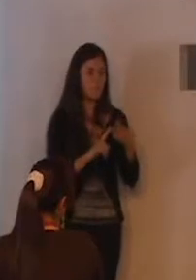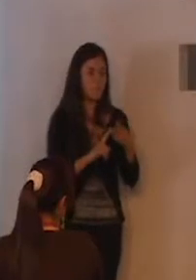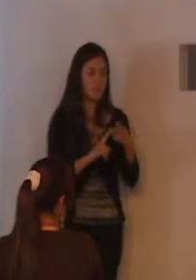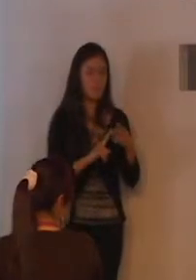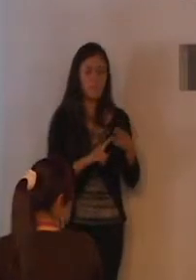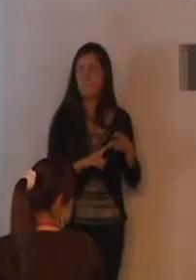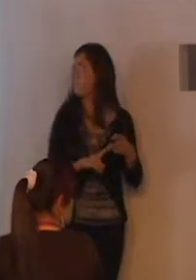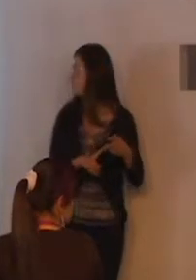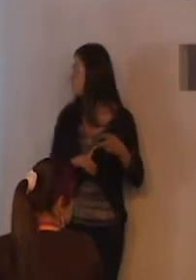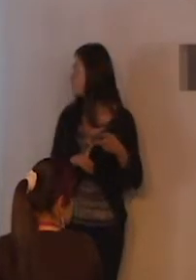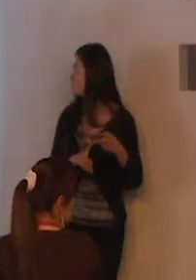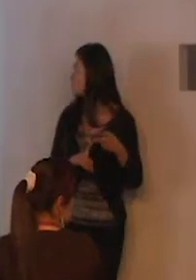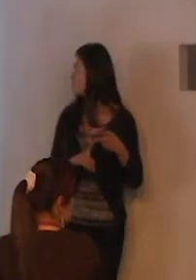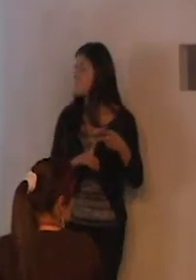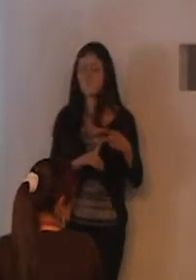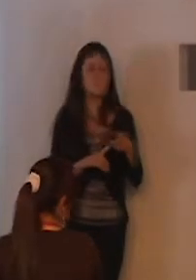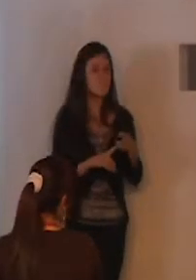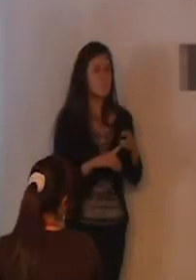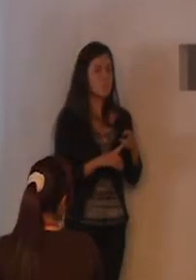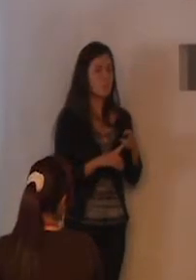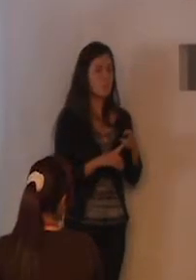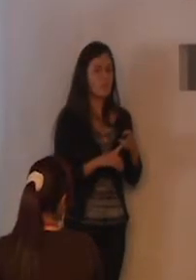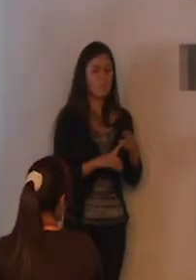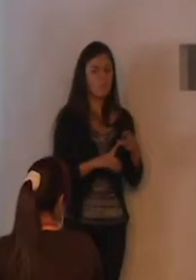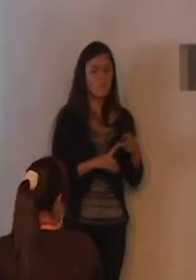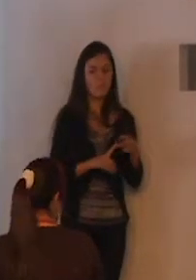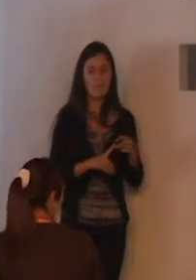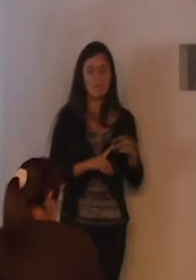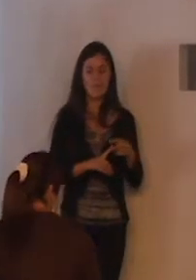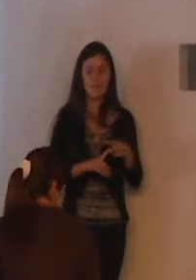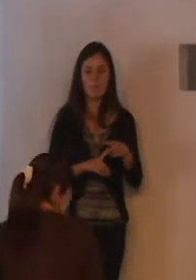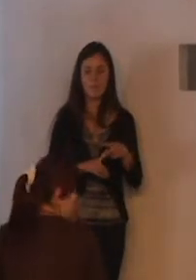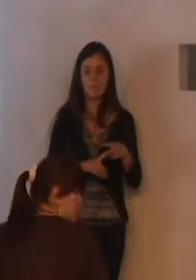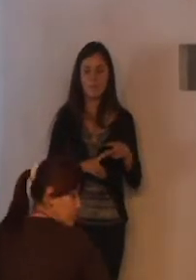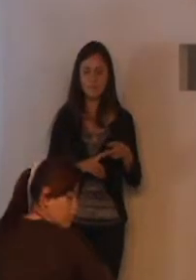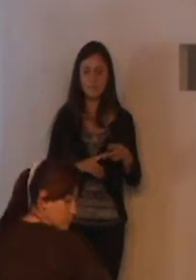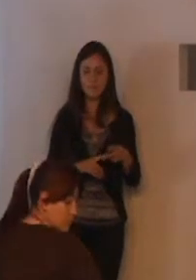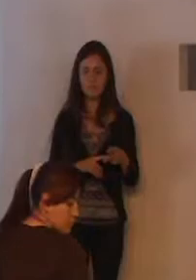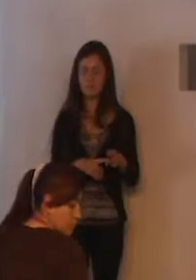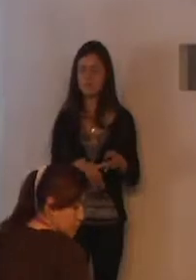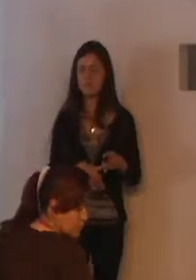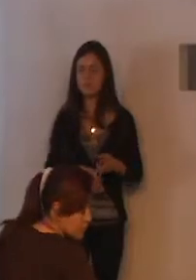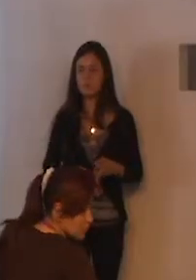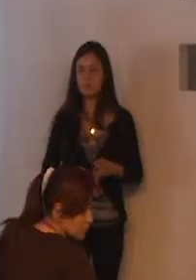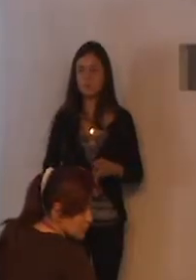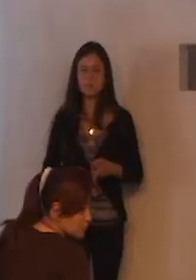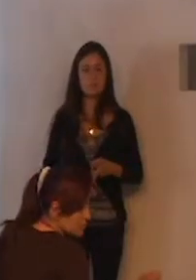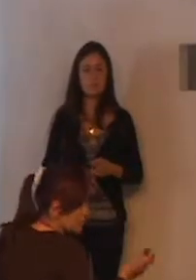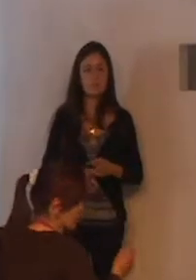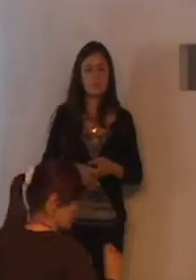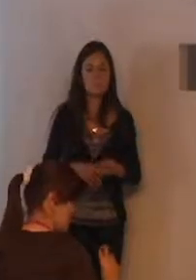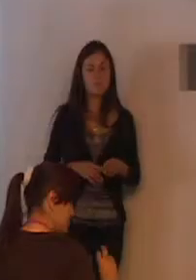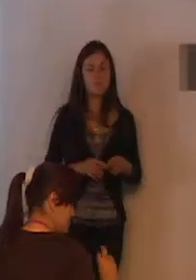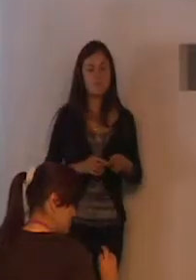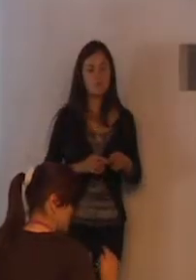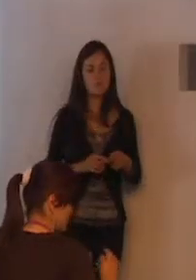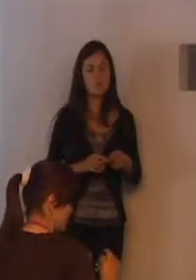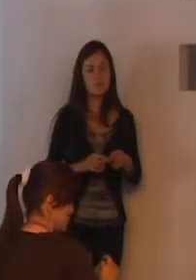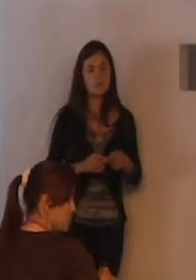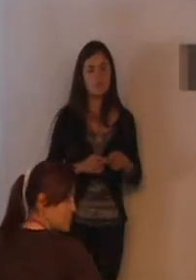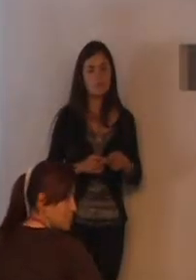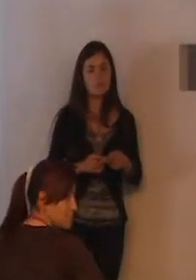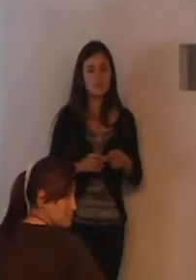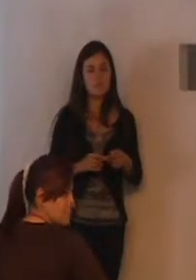de la información y pues la identificación del tipo de concepciones que se manejan. Y en tercer lugar,